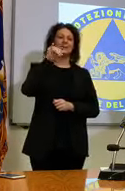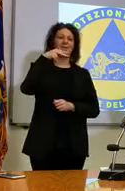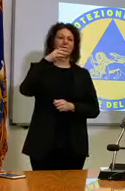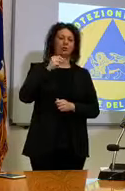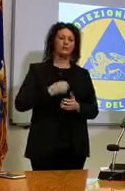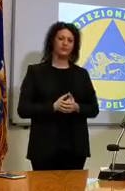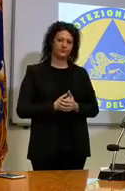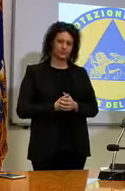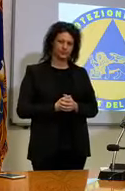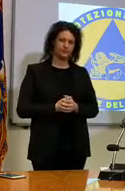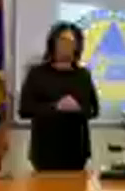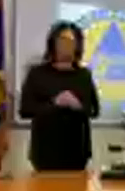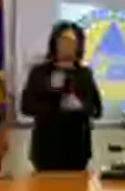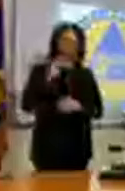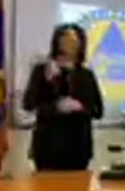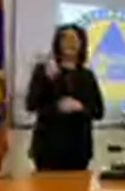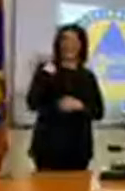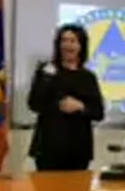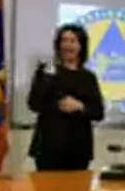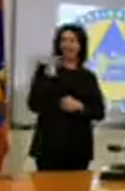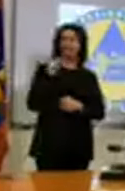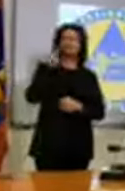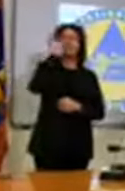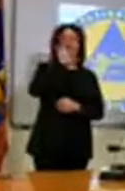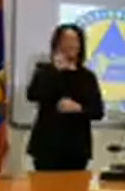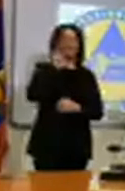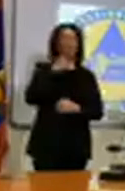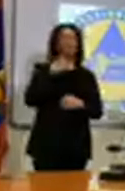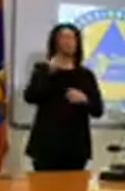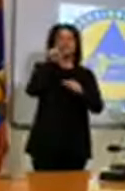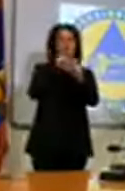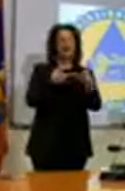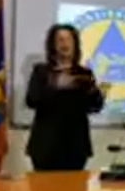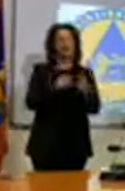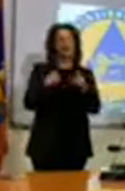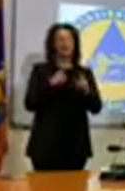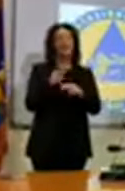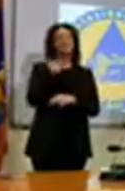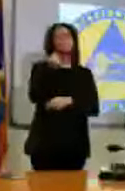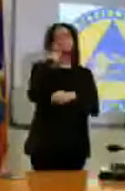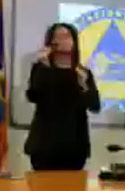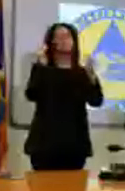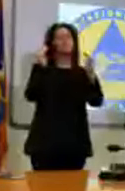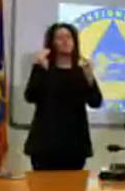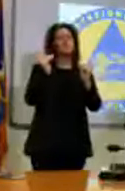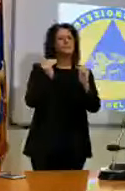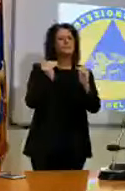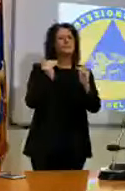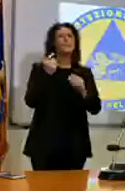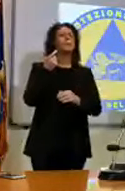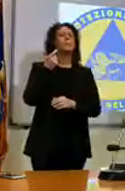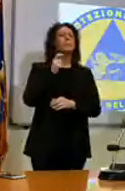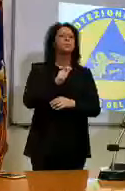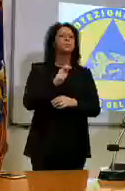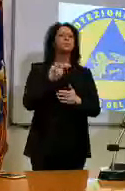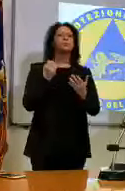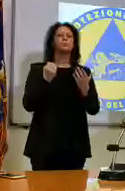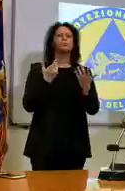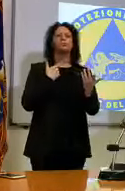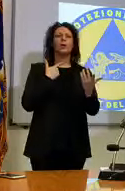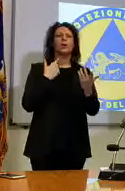ieri ricoveri in calo in Veneto. Come leggere questo dato? Sono flussi interni fra terapie intensive e aree non critiche e